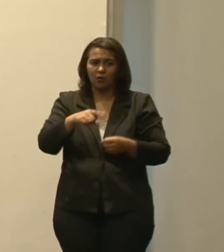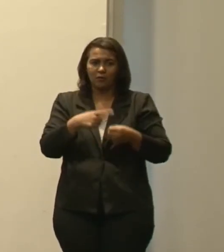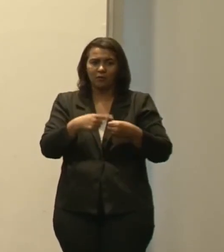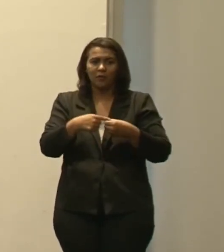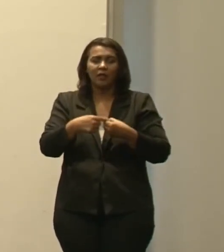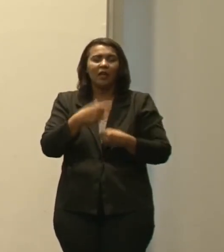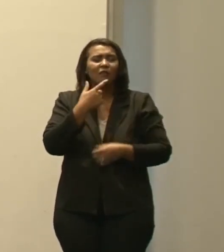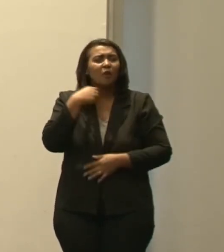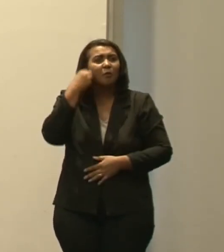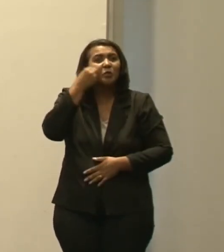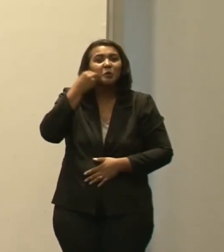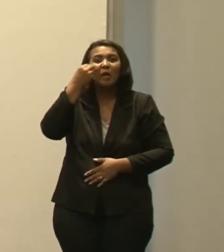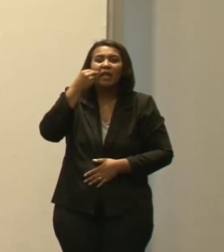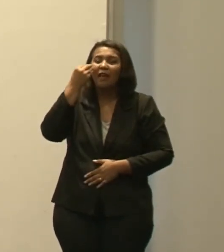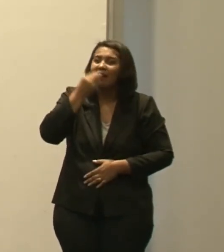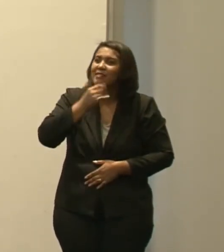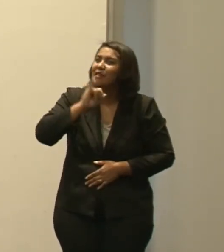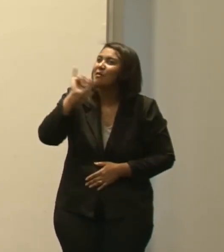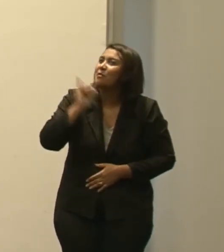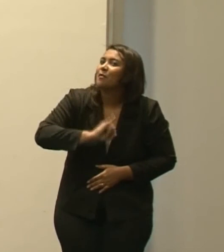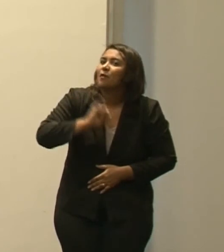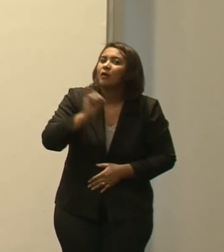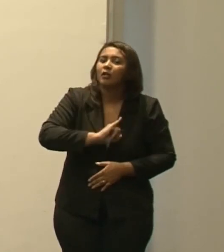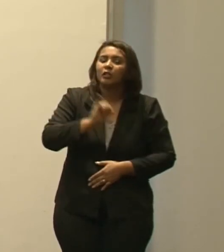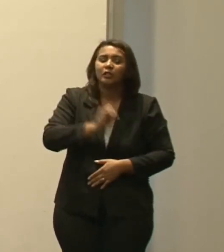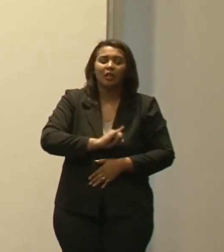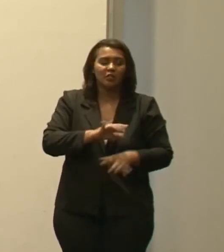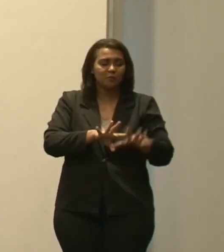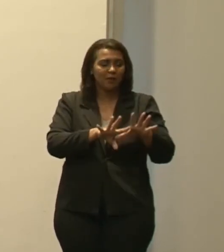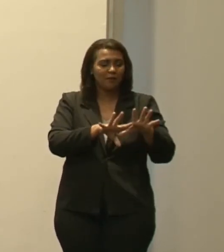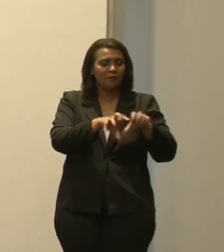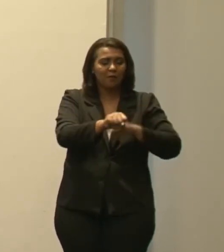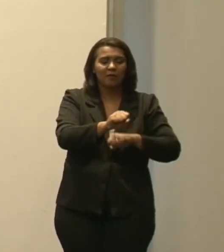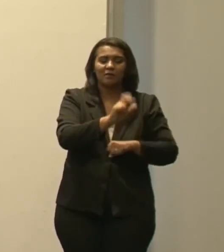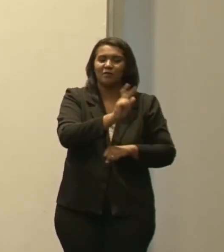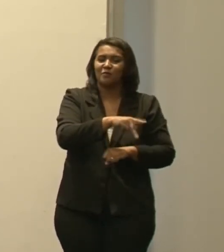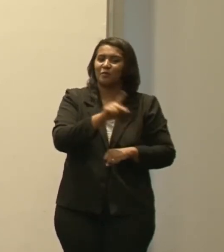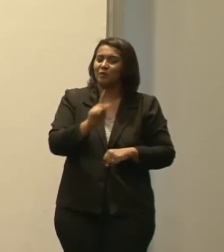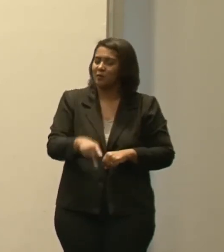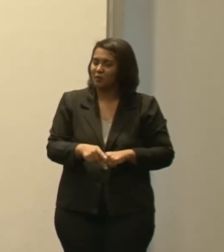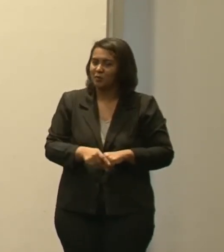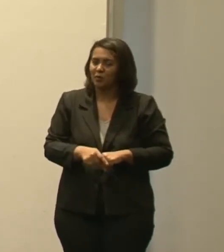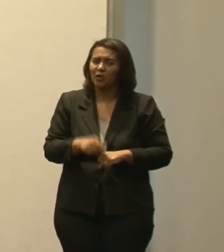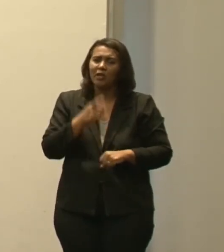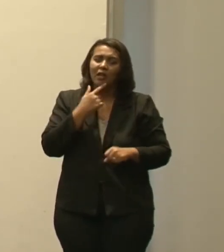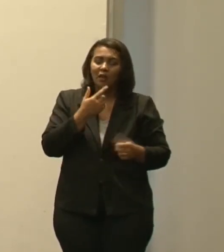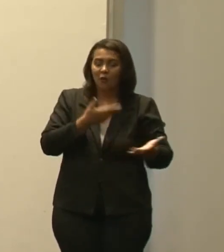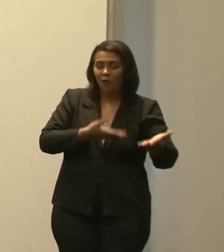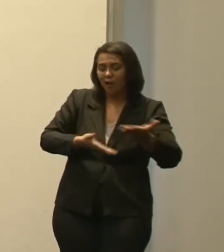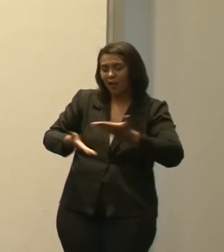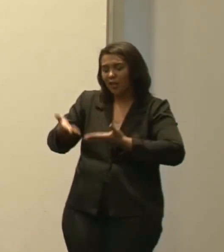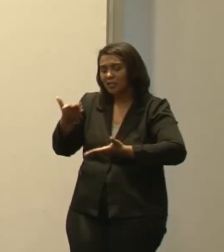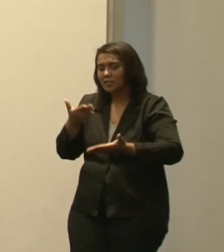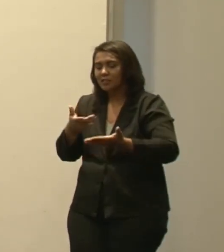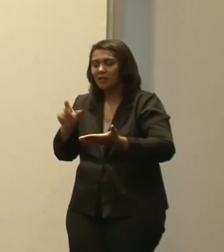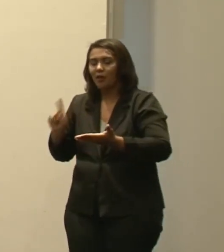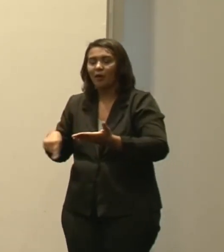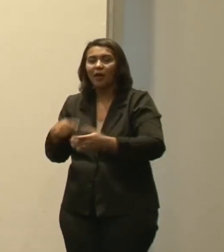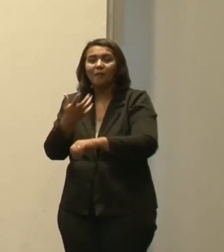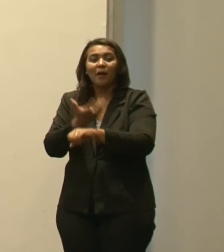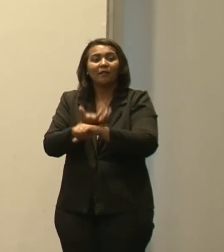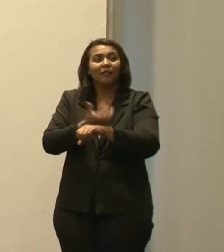muito importante para a formação dele docente, só que ele fez uma correlação com a disciplina que ele já tinha tido lá